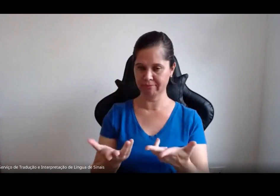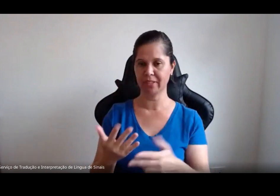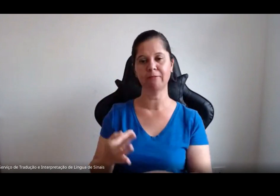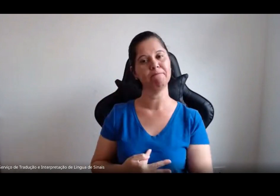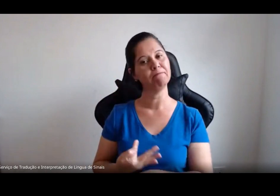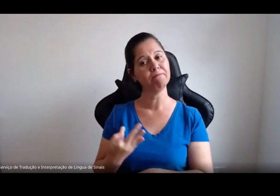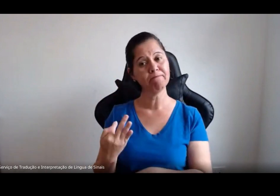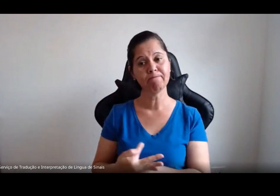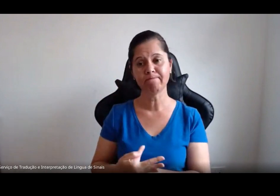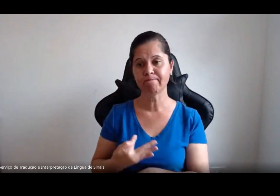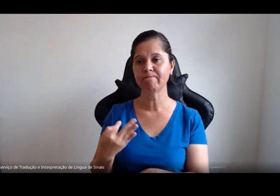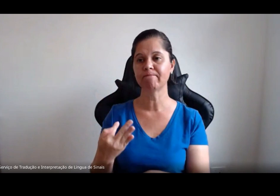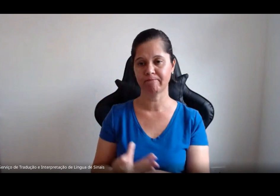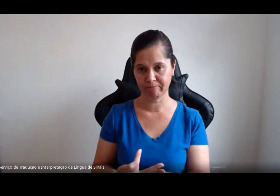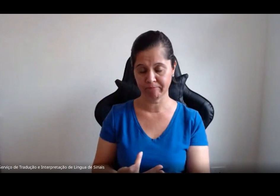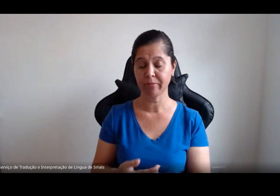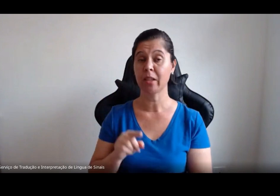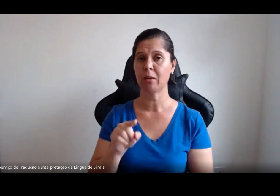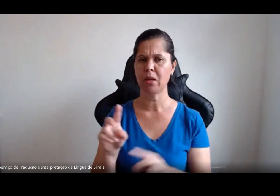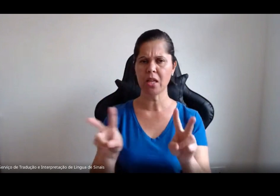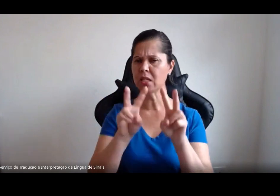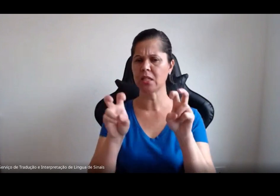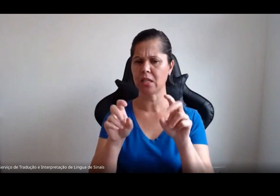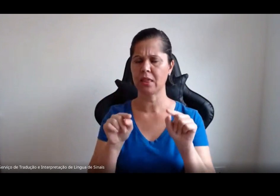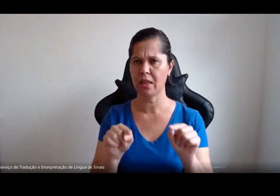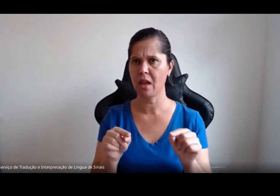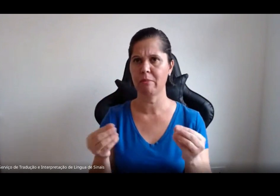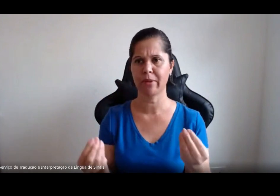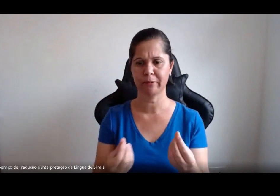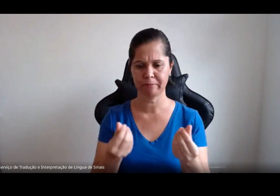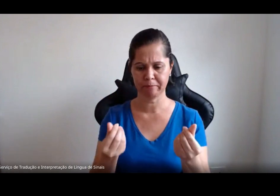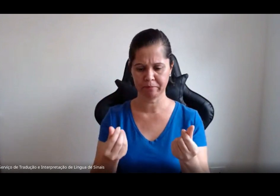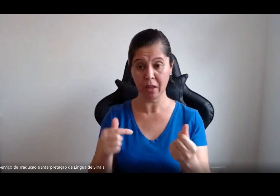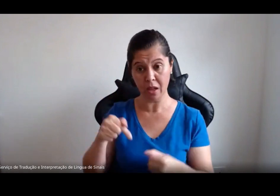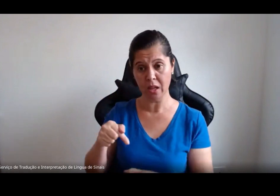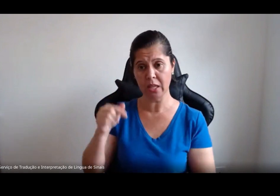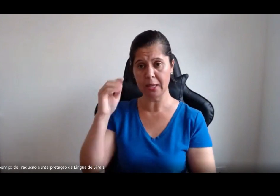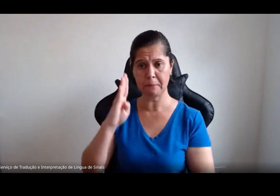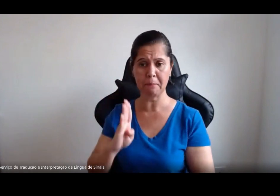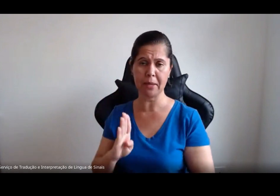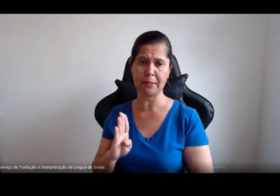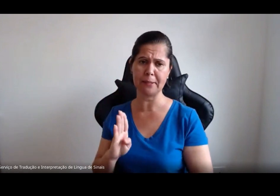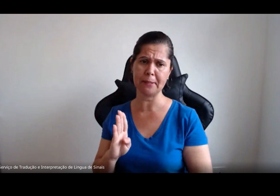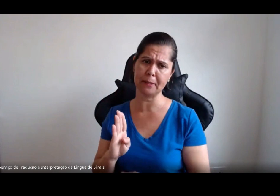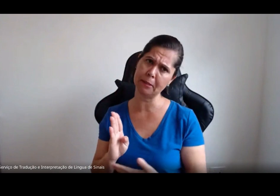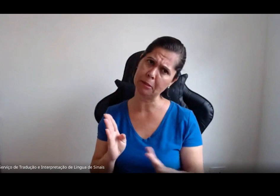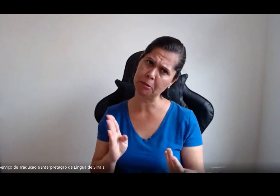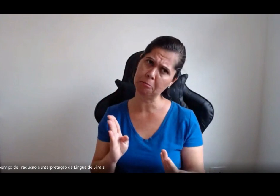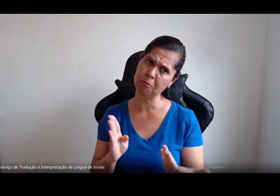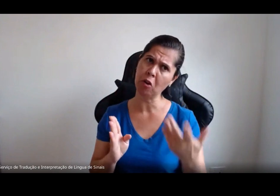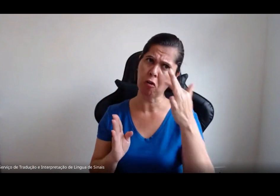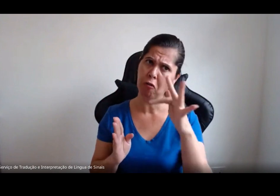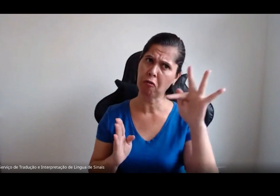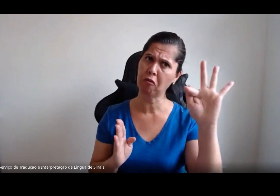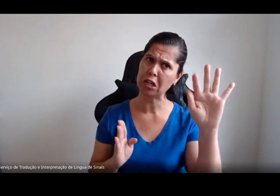O termo em questão tem sido usado assim, um pouco rapidamente no Brasil,